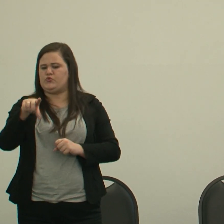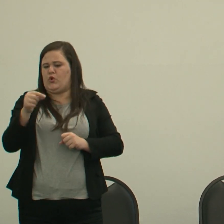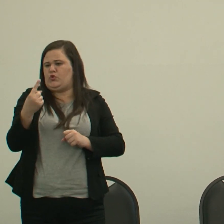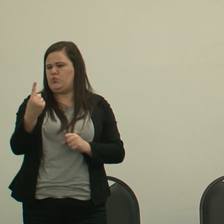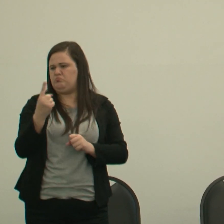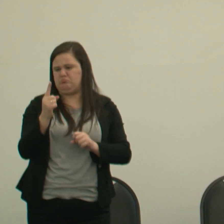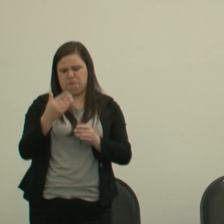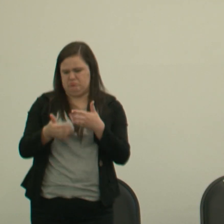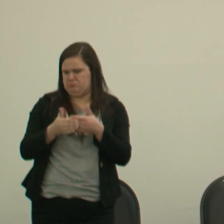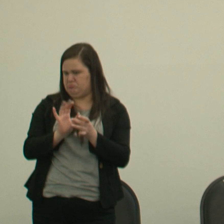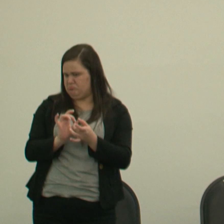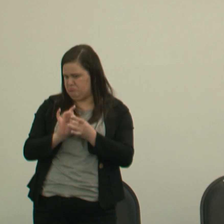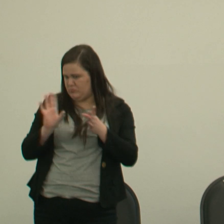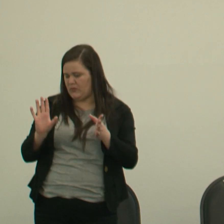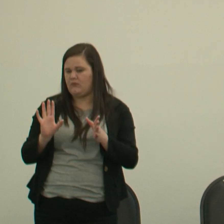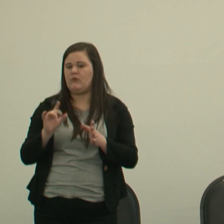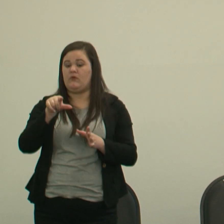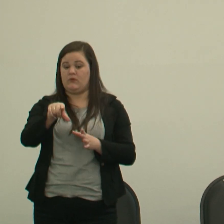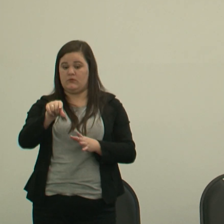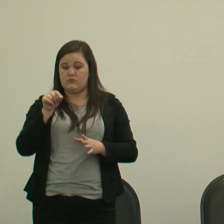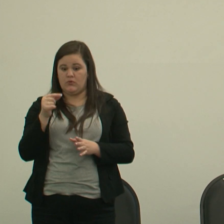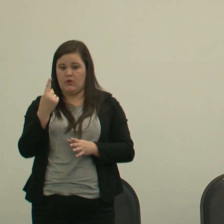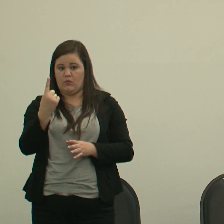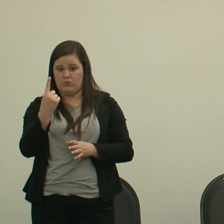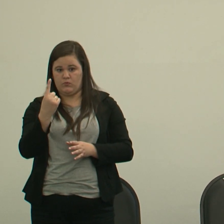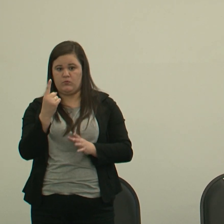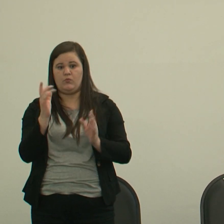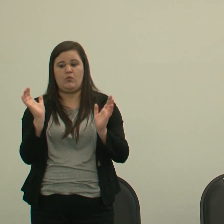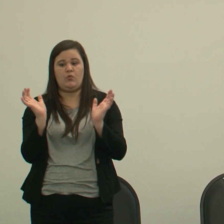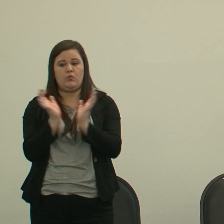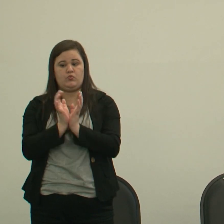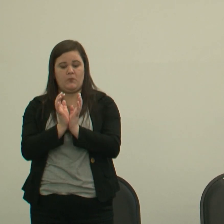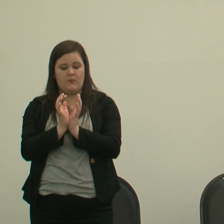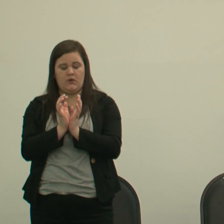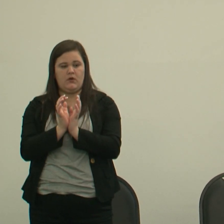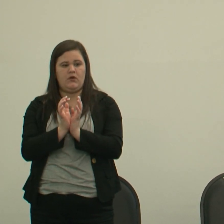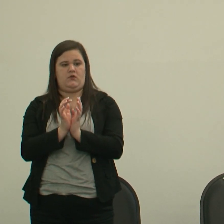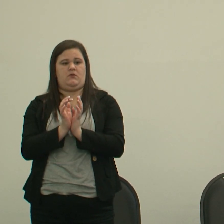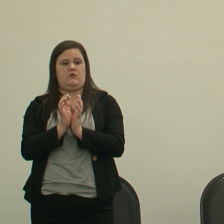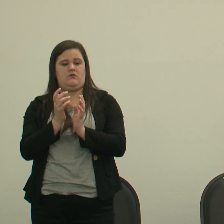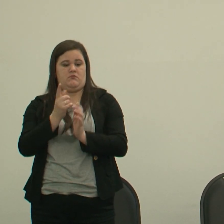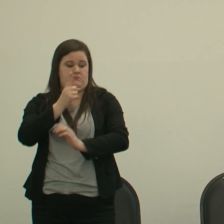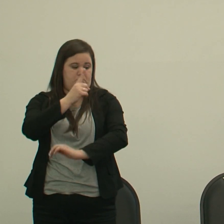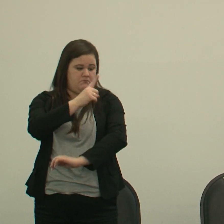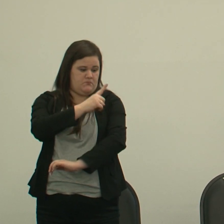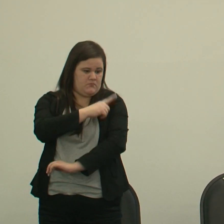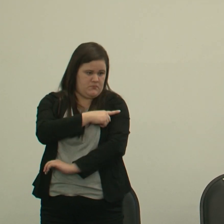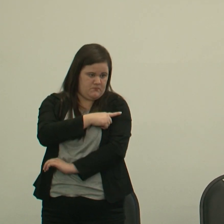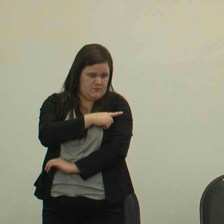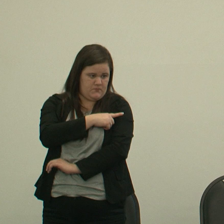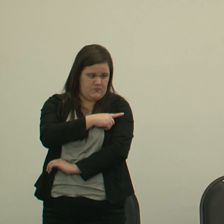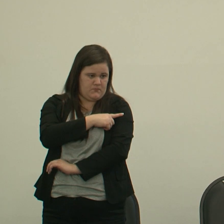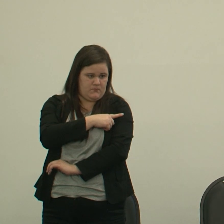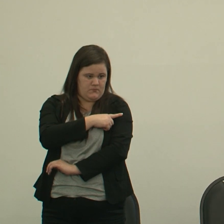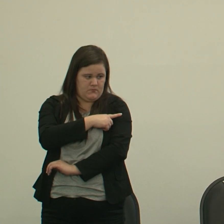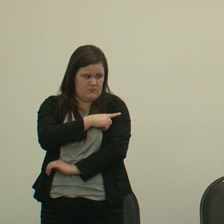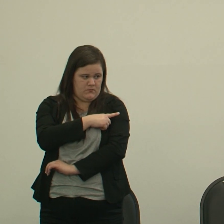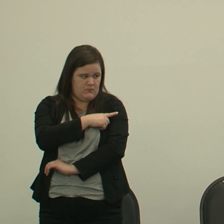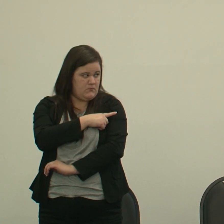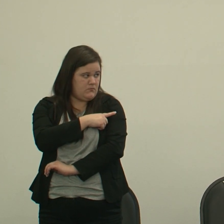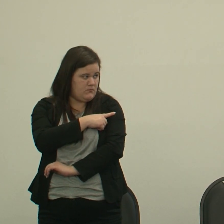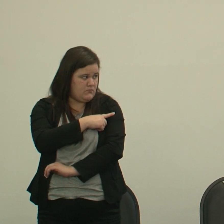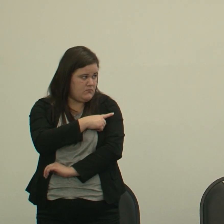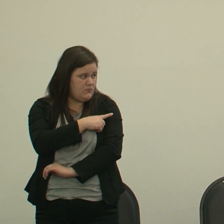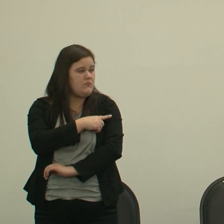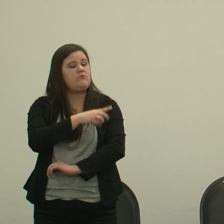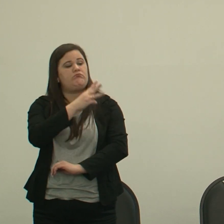2 tirinhas, vai escolher uma turma em que você trabalharia aquela tirinha, do 1º ano do ensino fundamental à 3ª série do